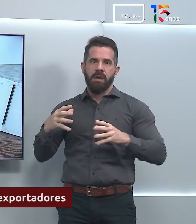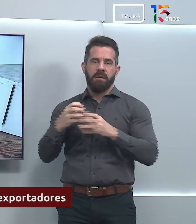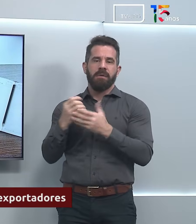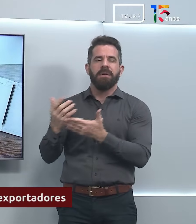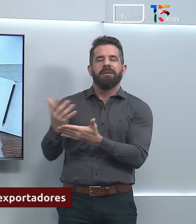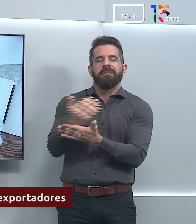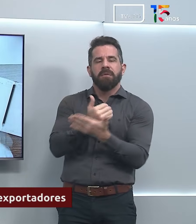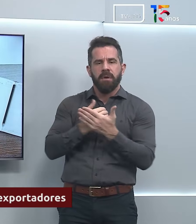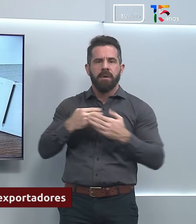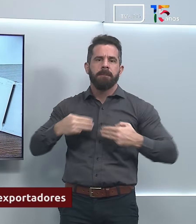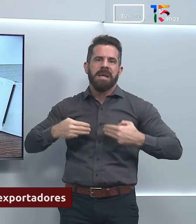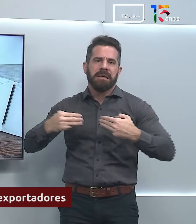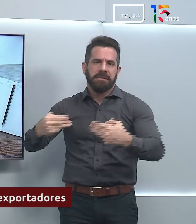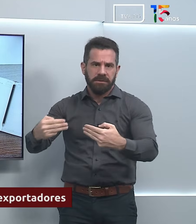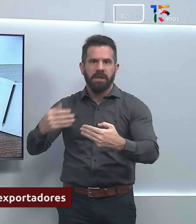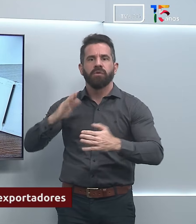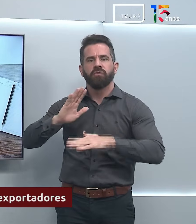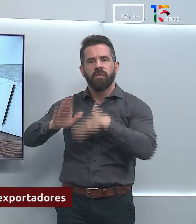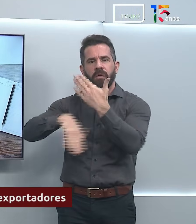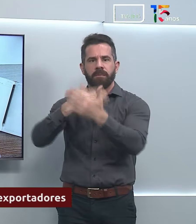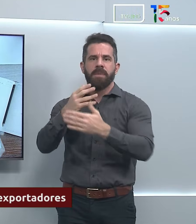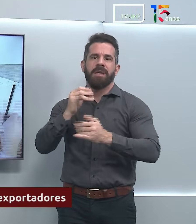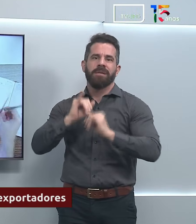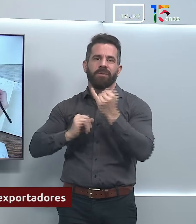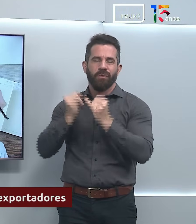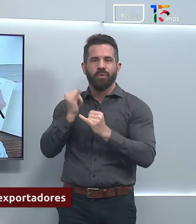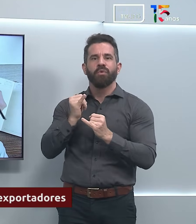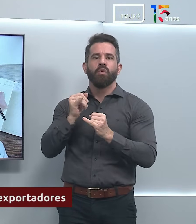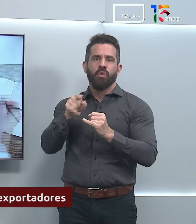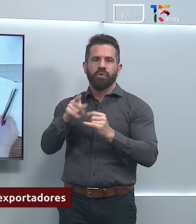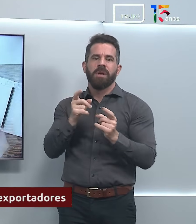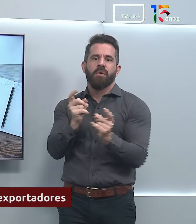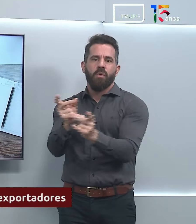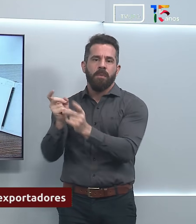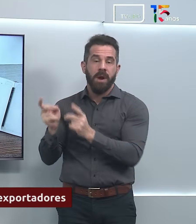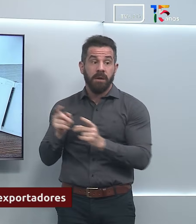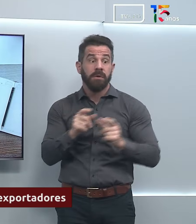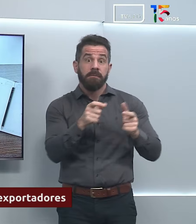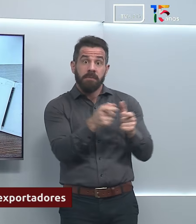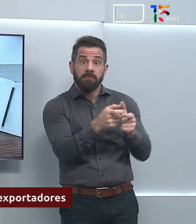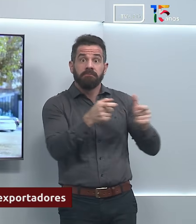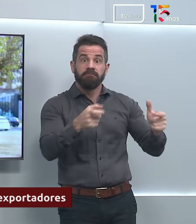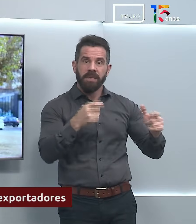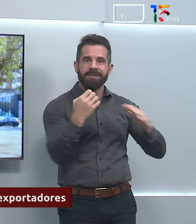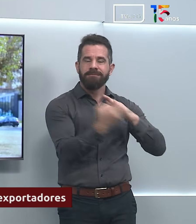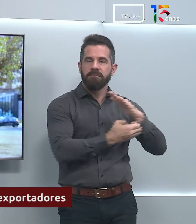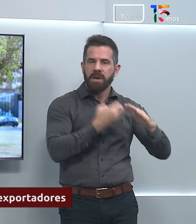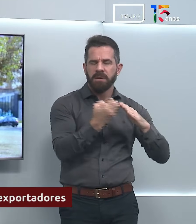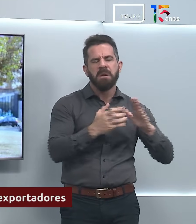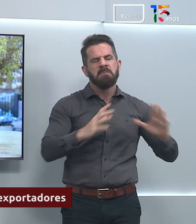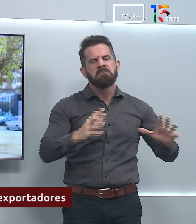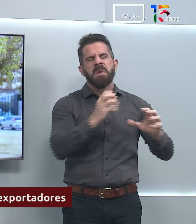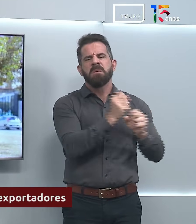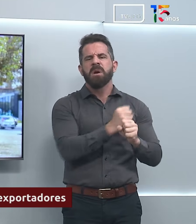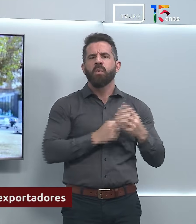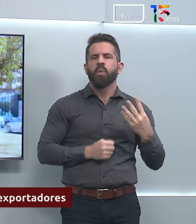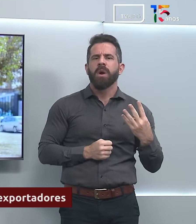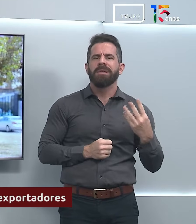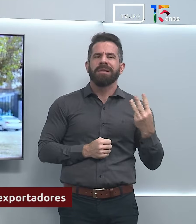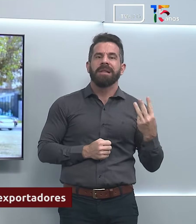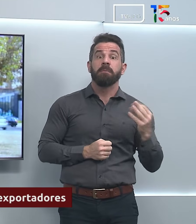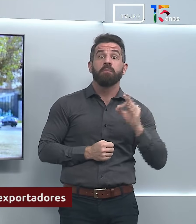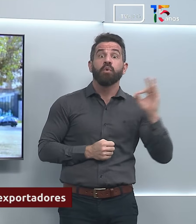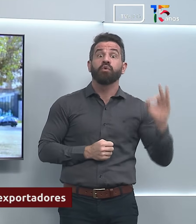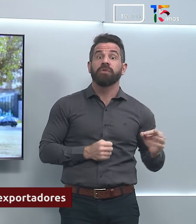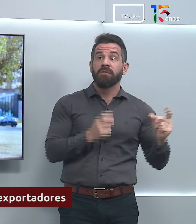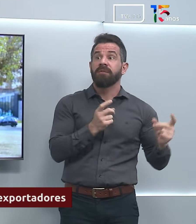Comércio, em 2024, as micro e pequenas empresas representavam 40% dos exportadores